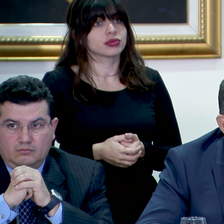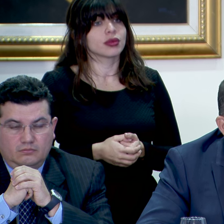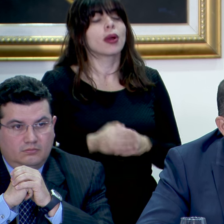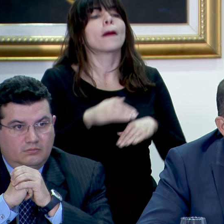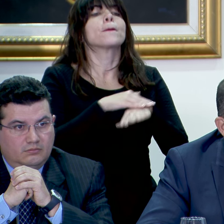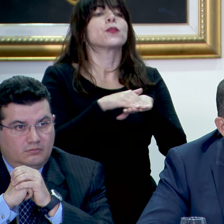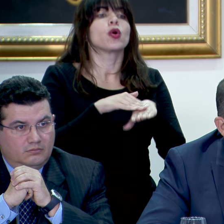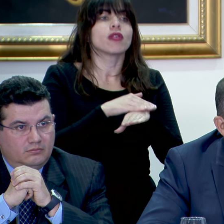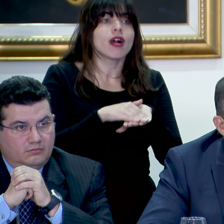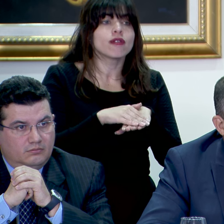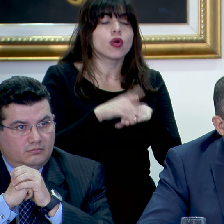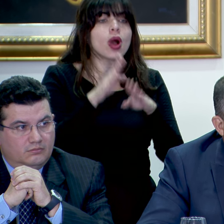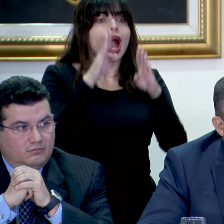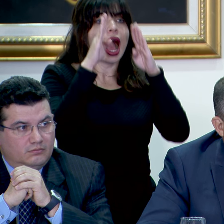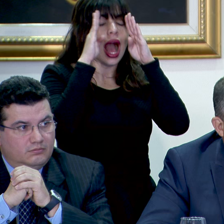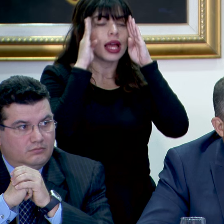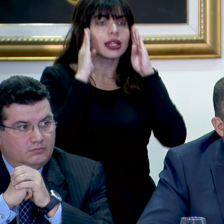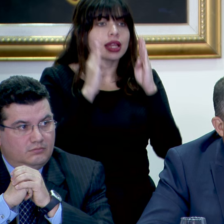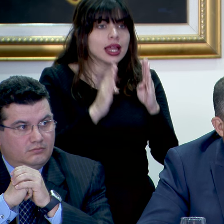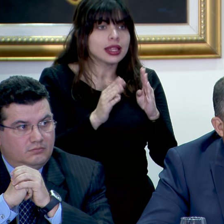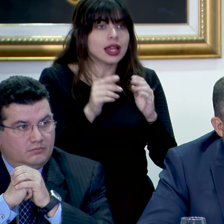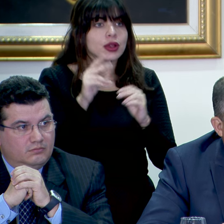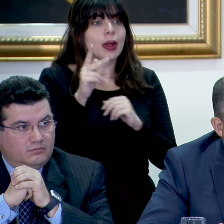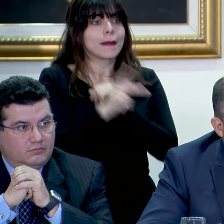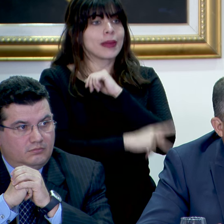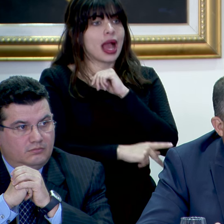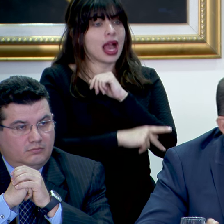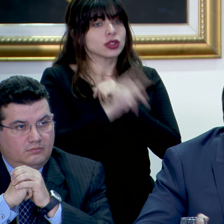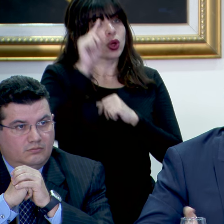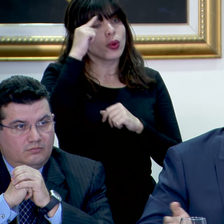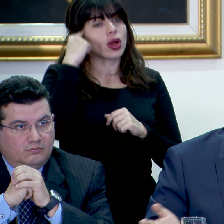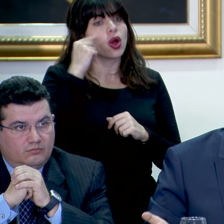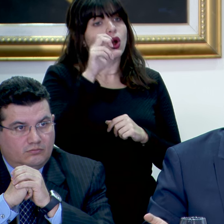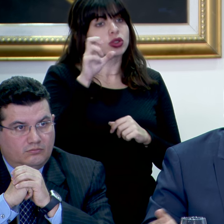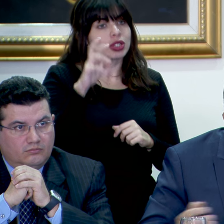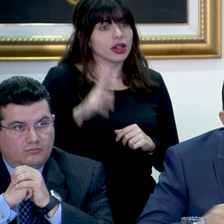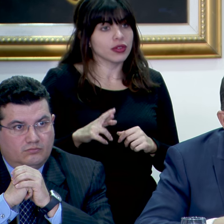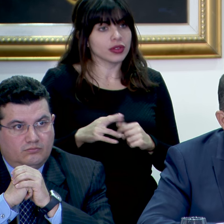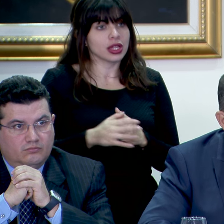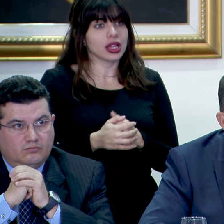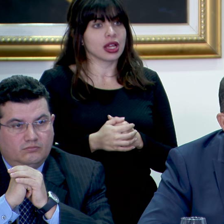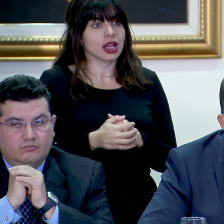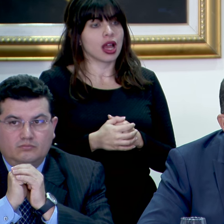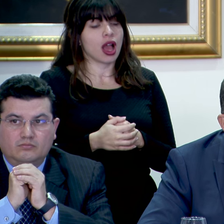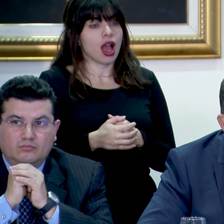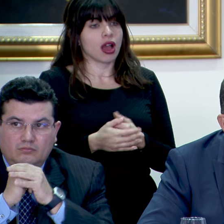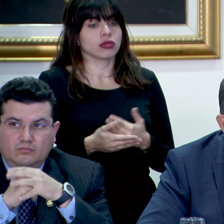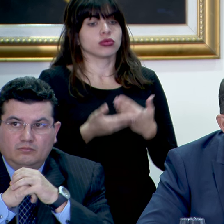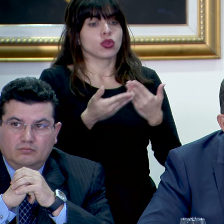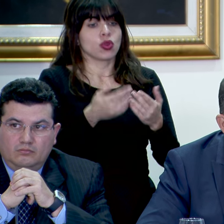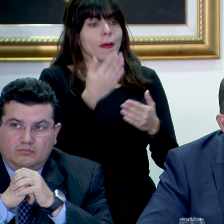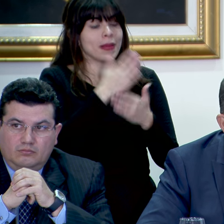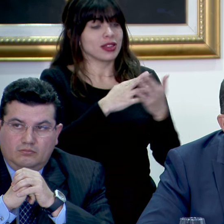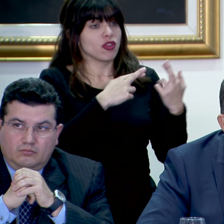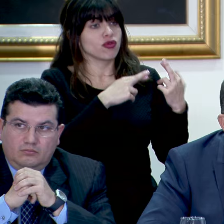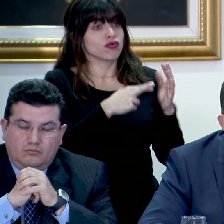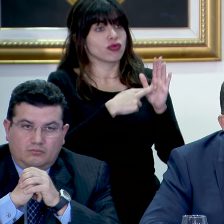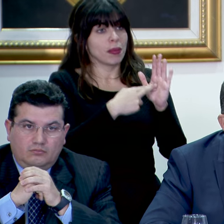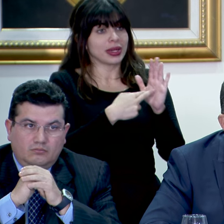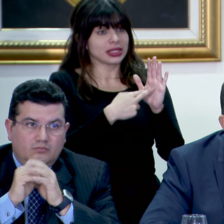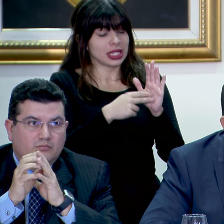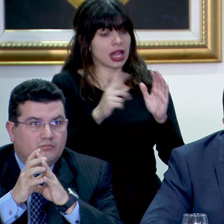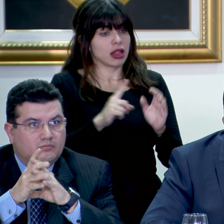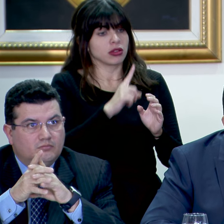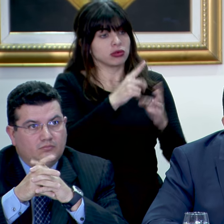Por favor, atiendan lo que la República de Costa Rica envía en boca de sus representantes autorizados